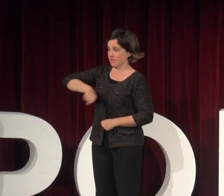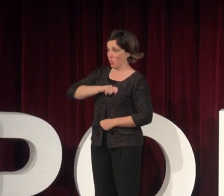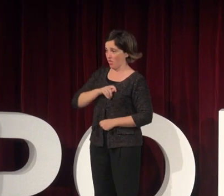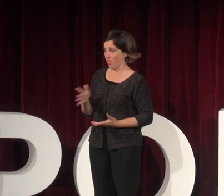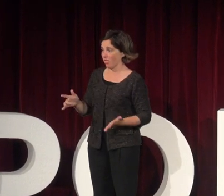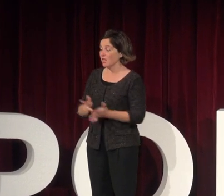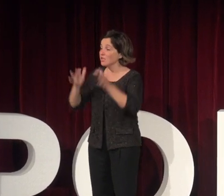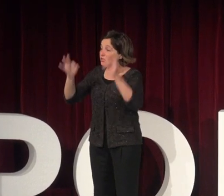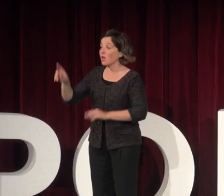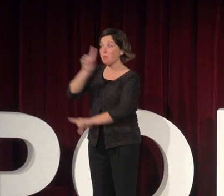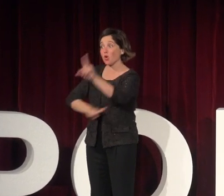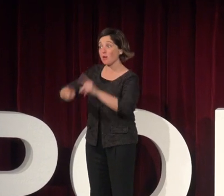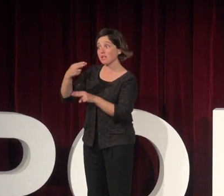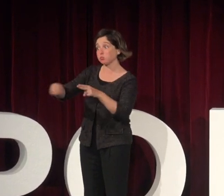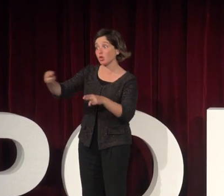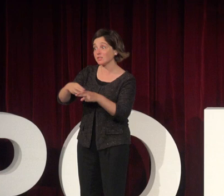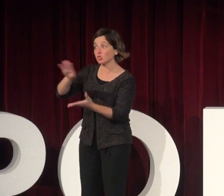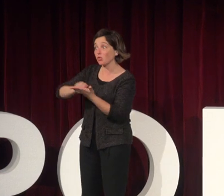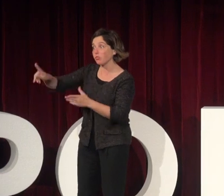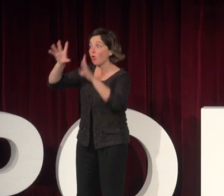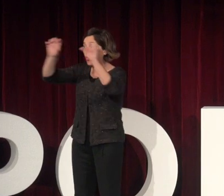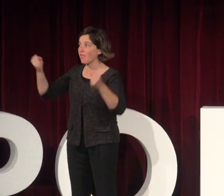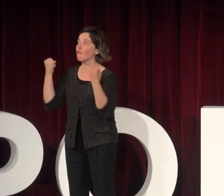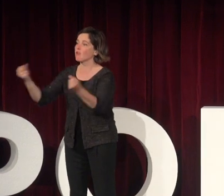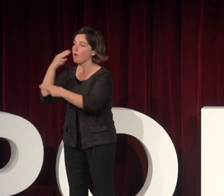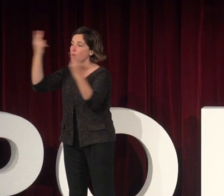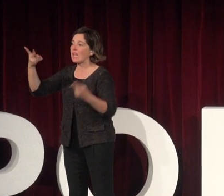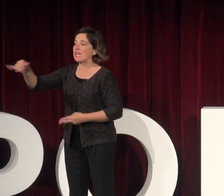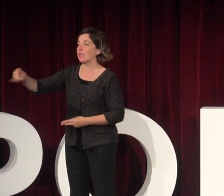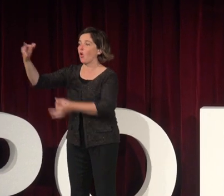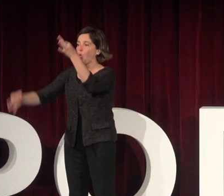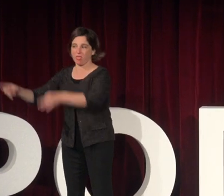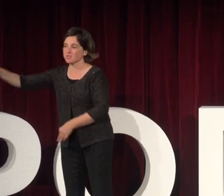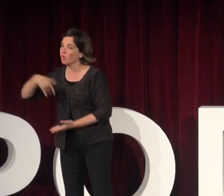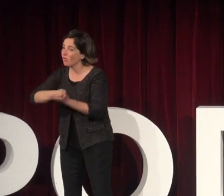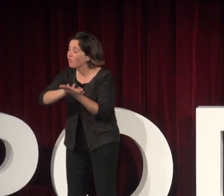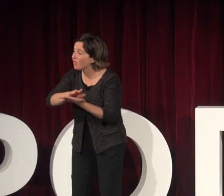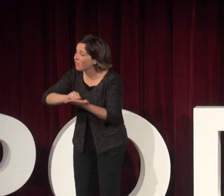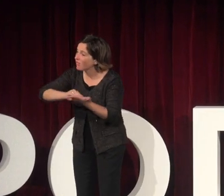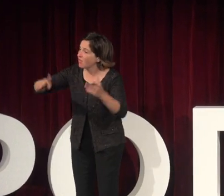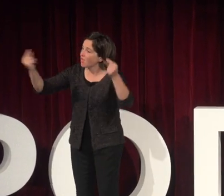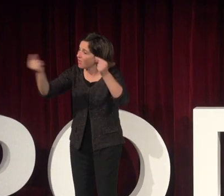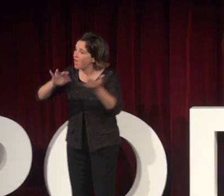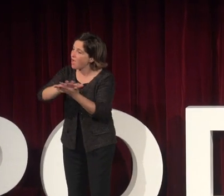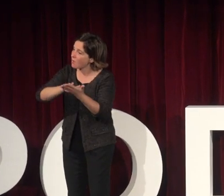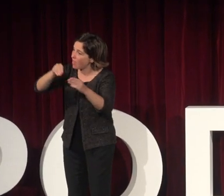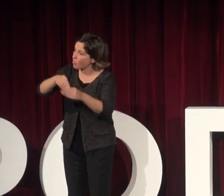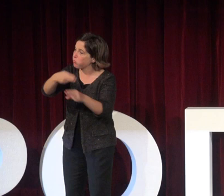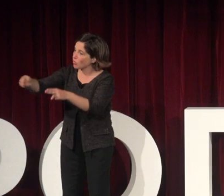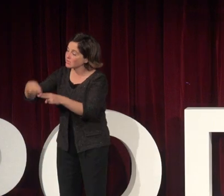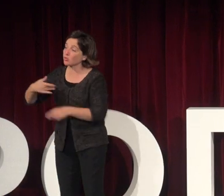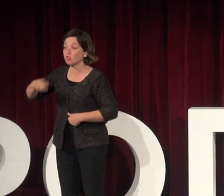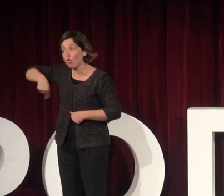Los problemas políticos no tienen que resolverlos ni la fuerza pública ni los jueces. Se tienen que resolver políticamente y